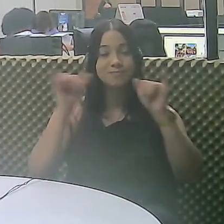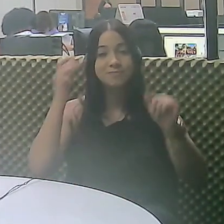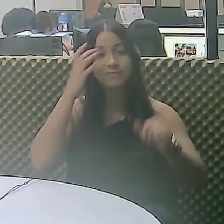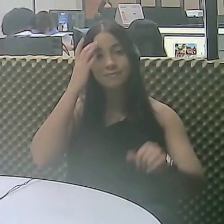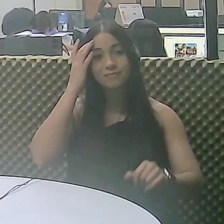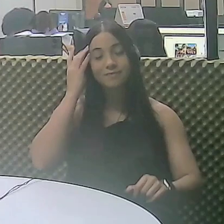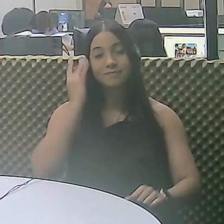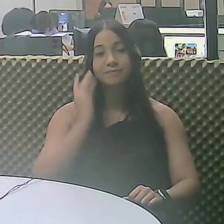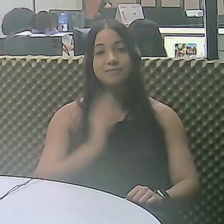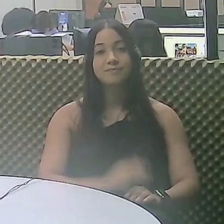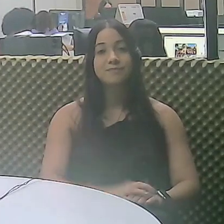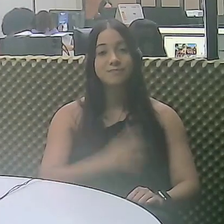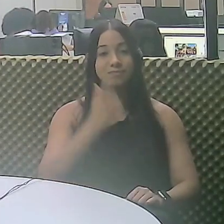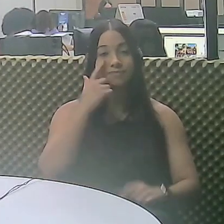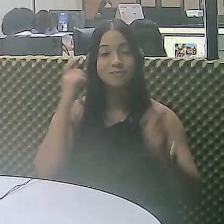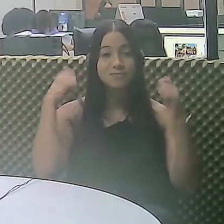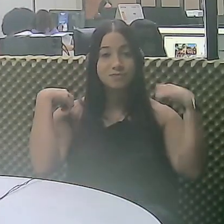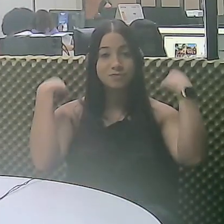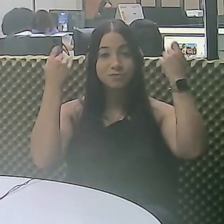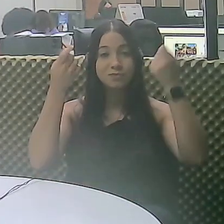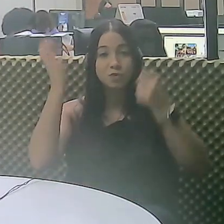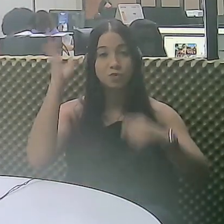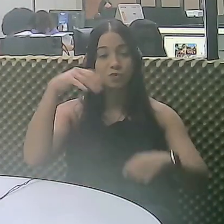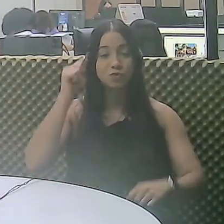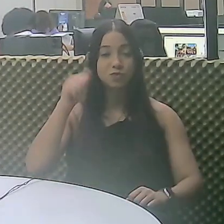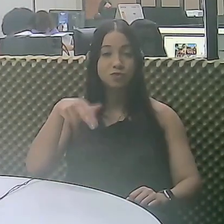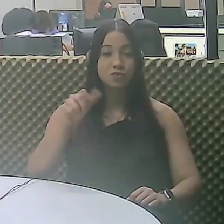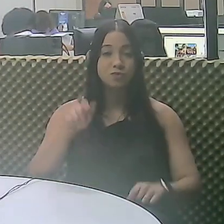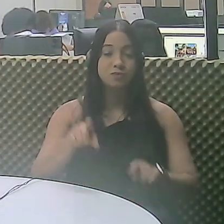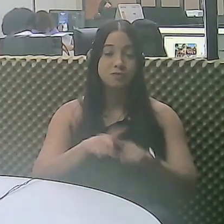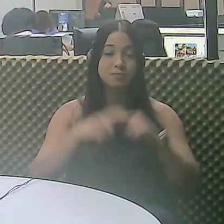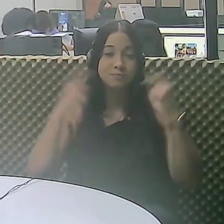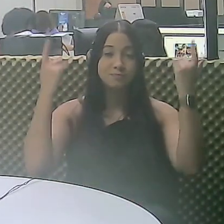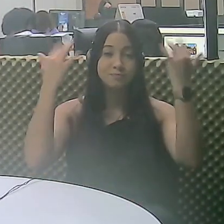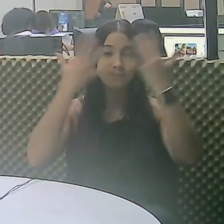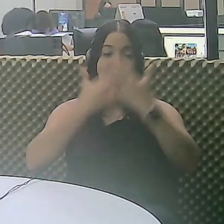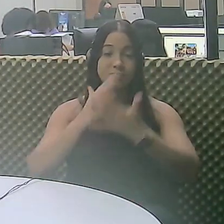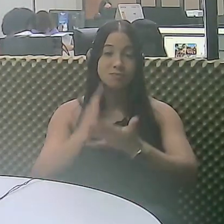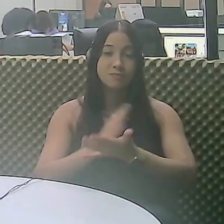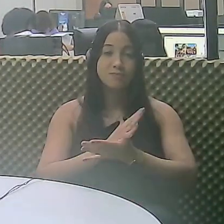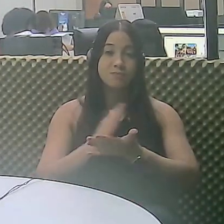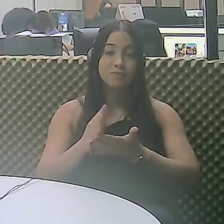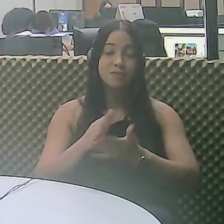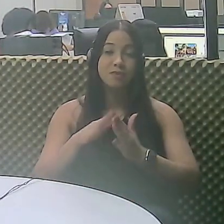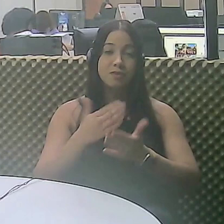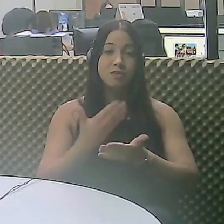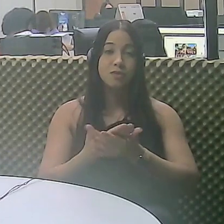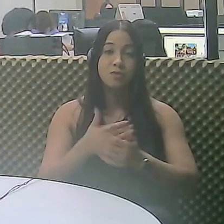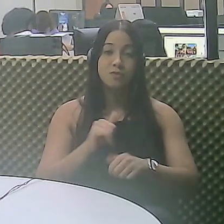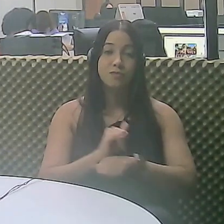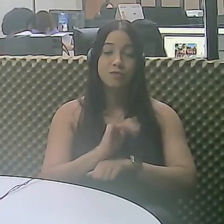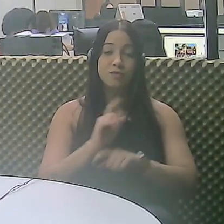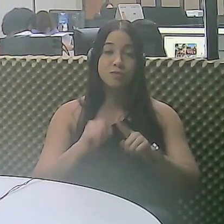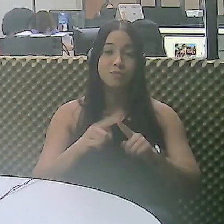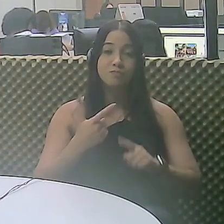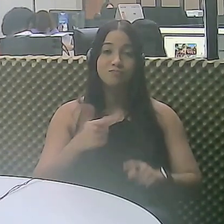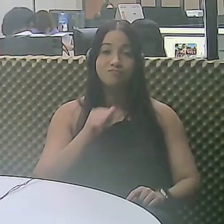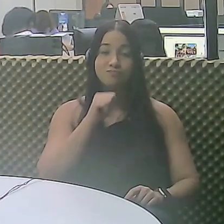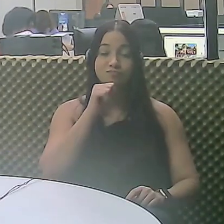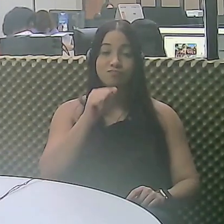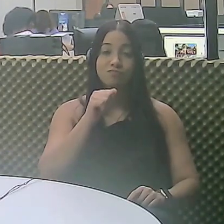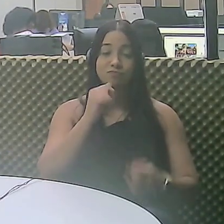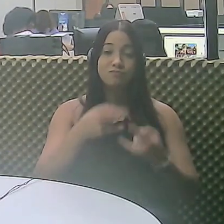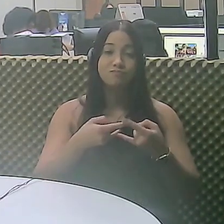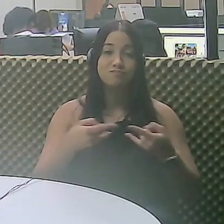Notícias Essa é a capa de chuva da Ana mas ela também é uma capa de invisibilidade Às vezes a Ana não aparece na escola ela falta aula por não ter